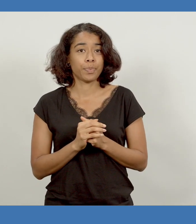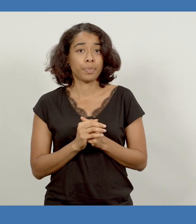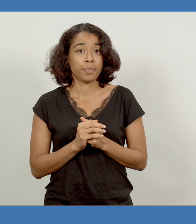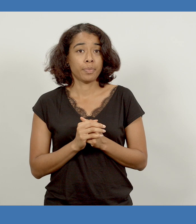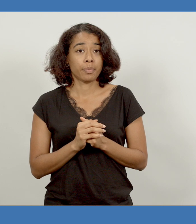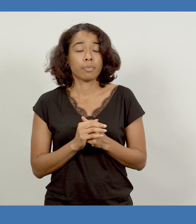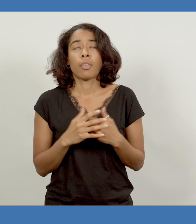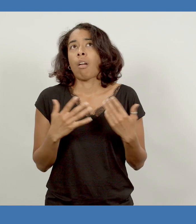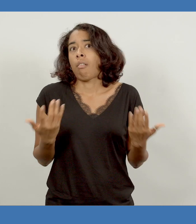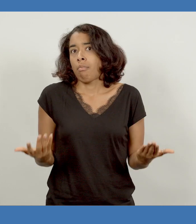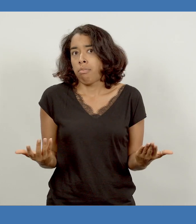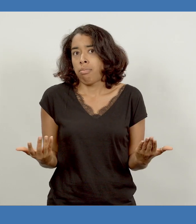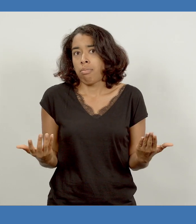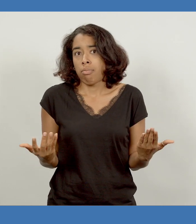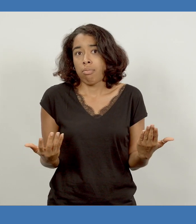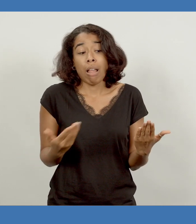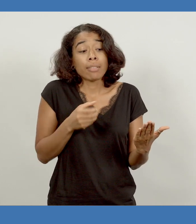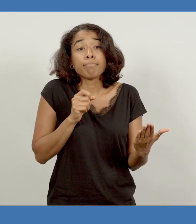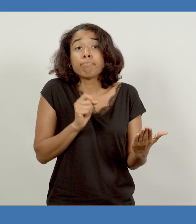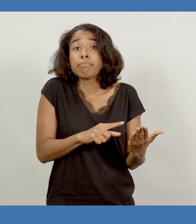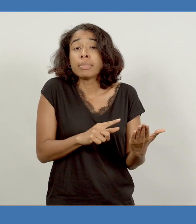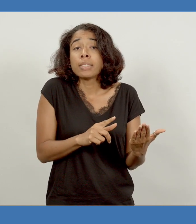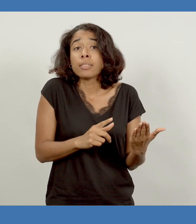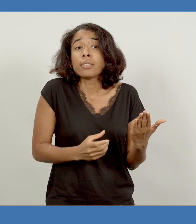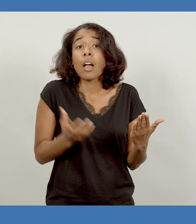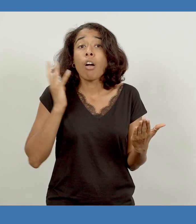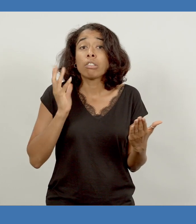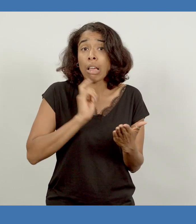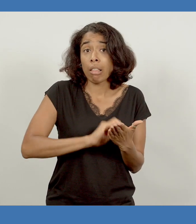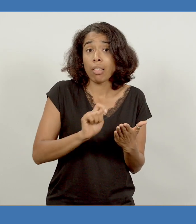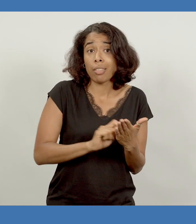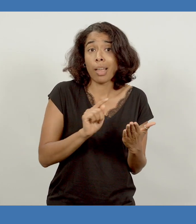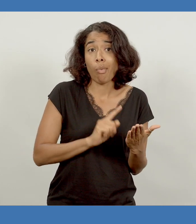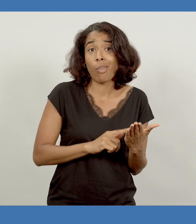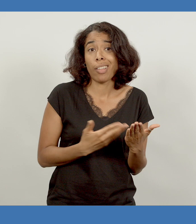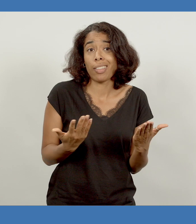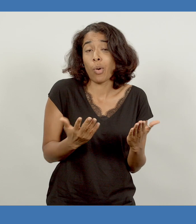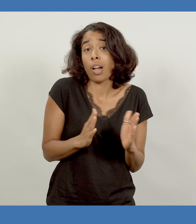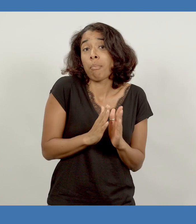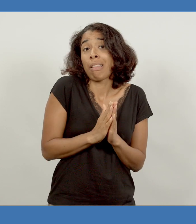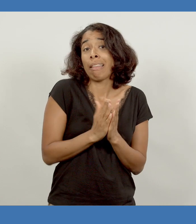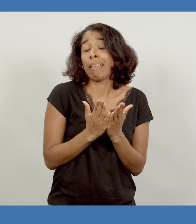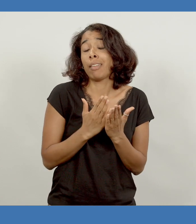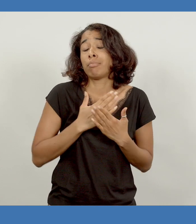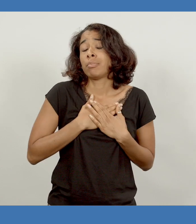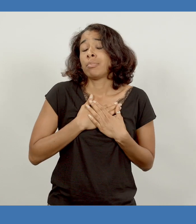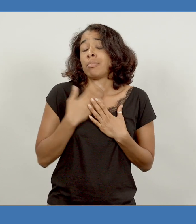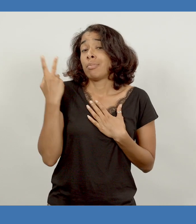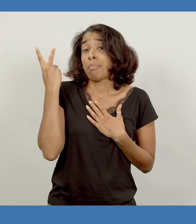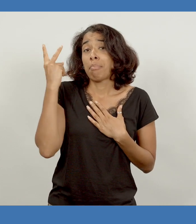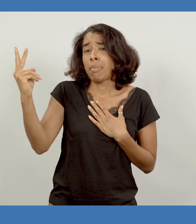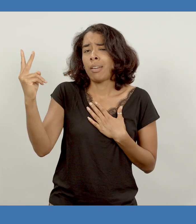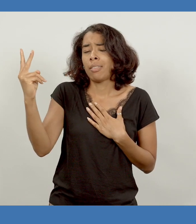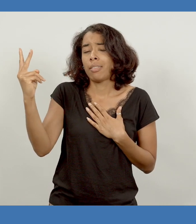raison, c'est que finalement, cette Bible-là, cet Ancien Testament-là, était en quelque sorte